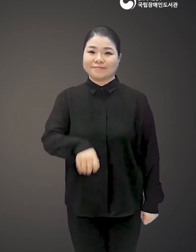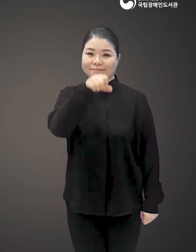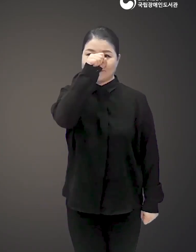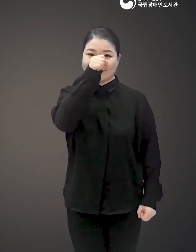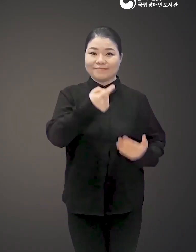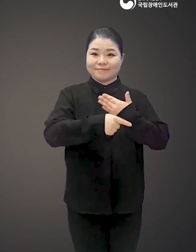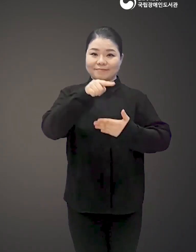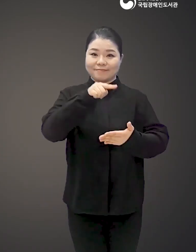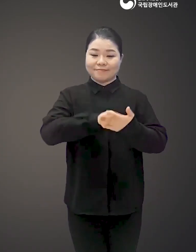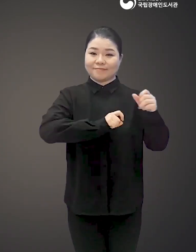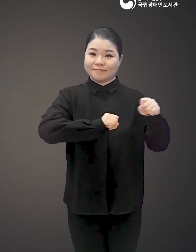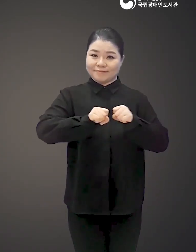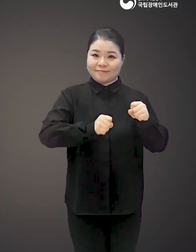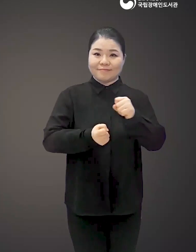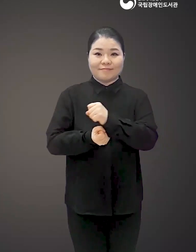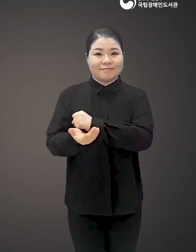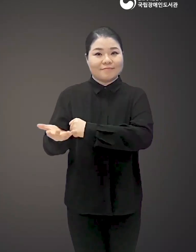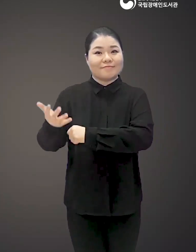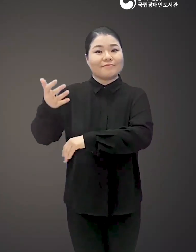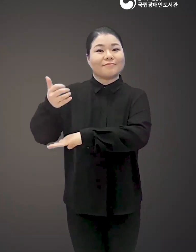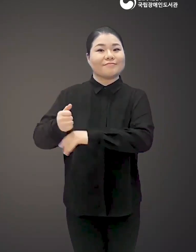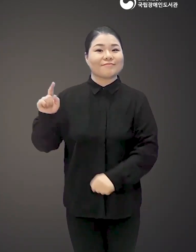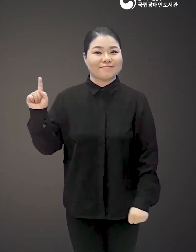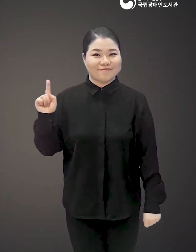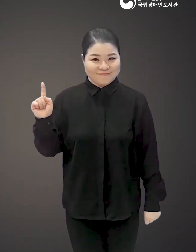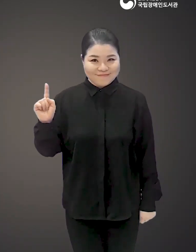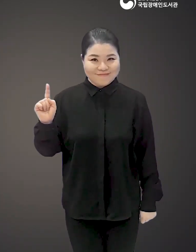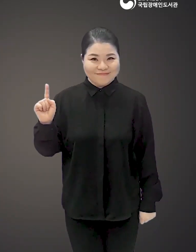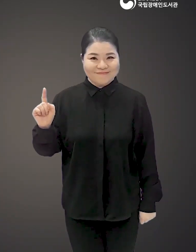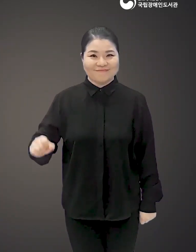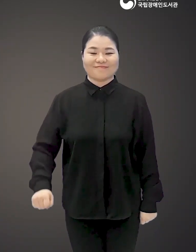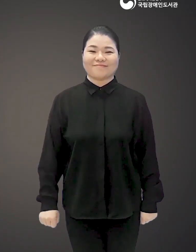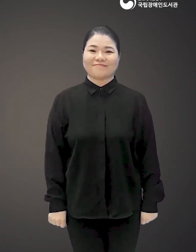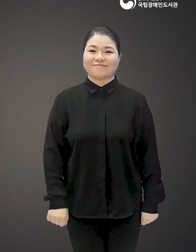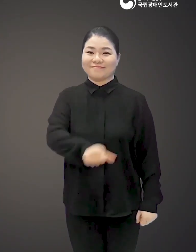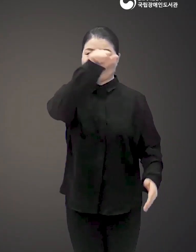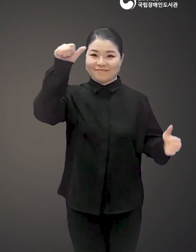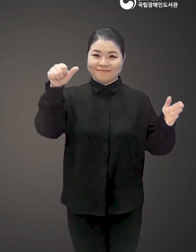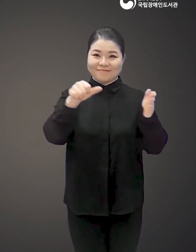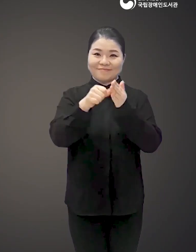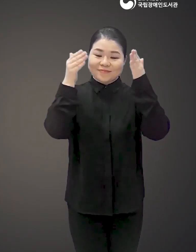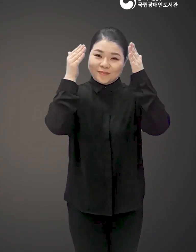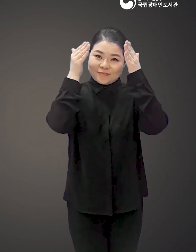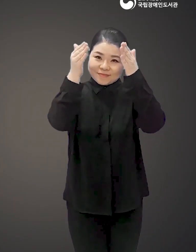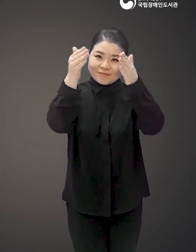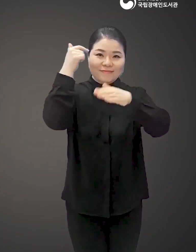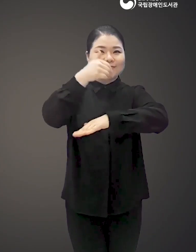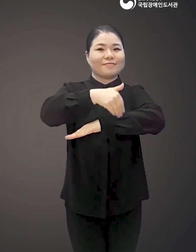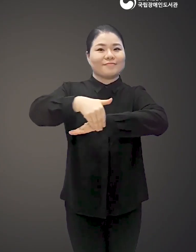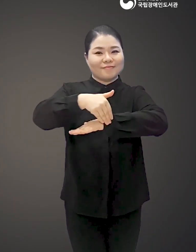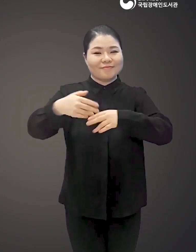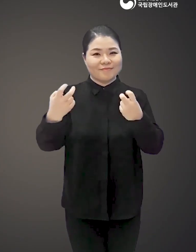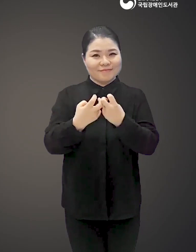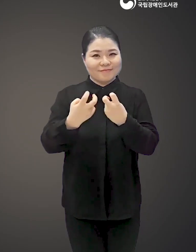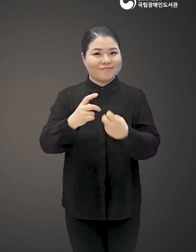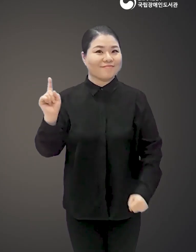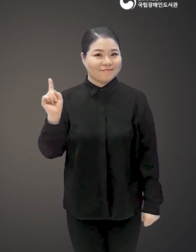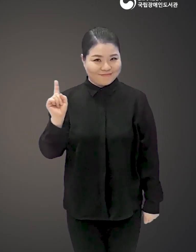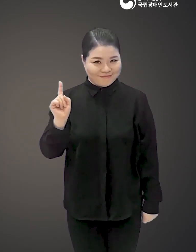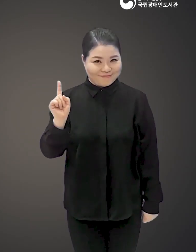선한 마음이 어떤 기적을 만들어내는지, 인생의 방향을 어떻게 설정해야